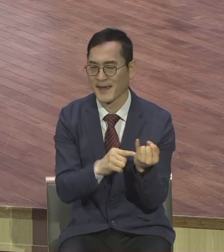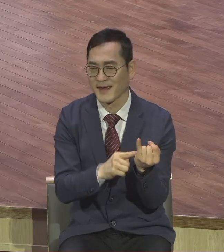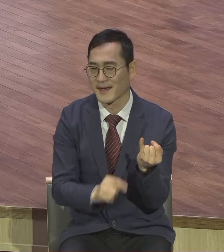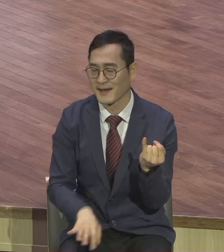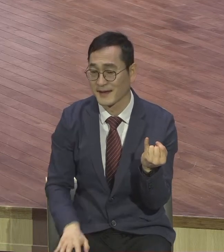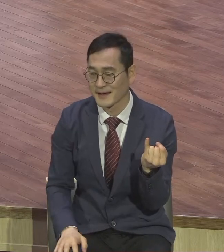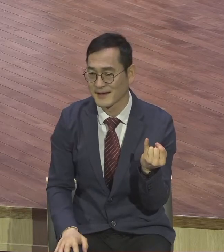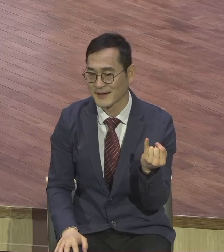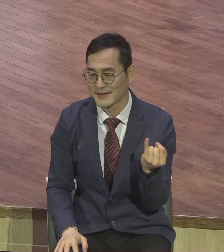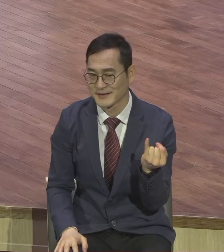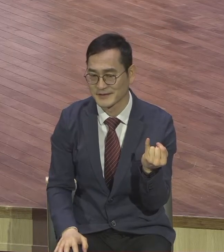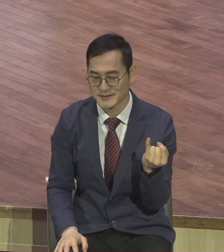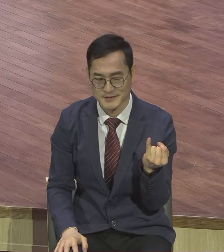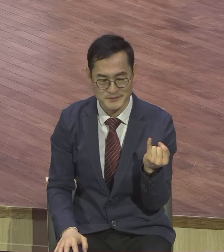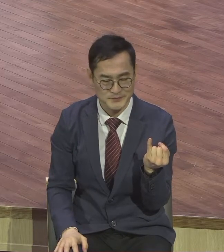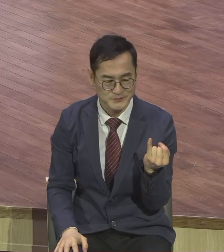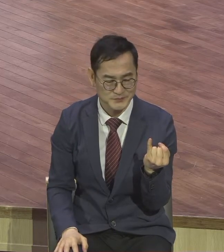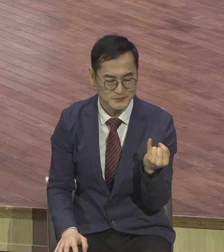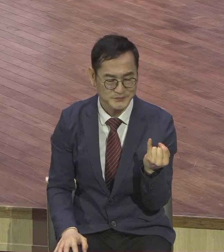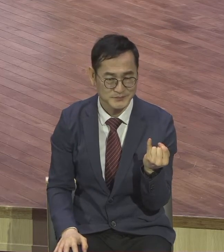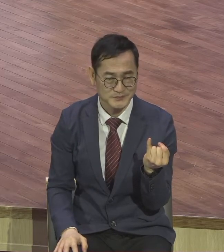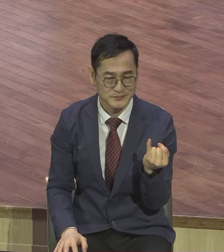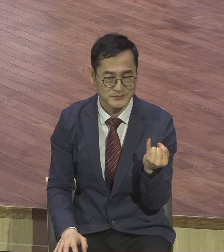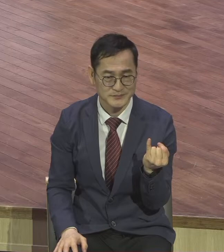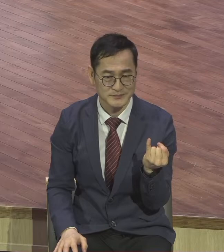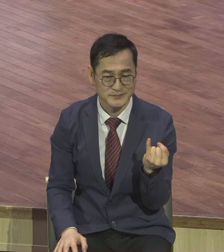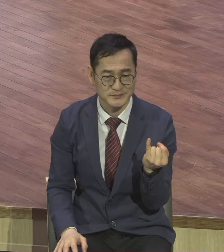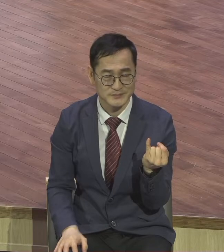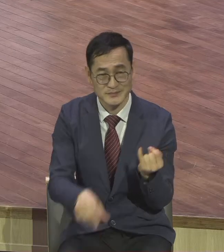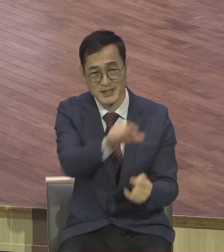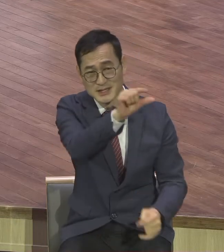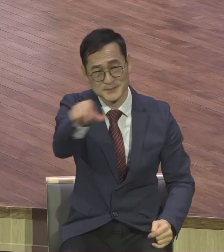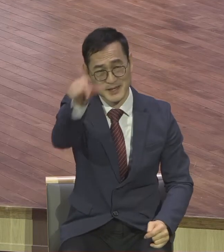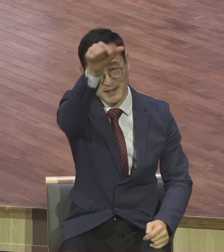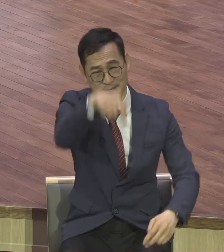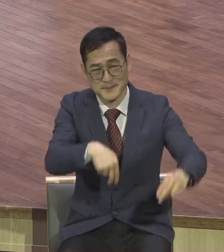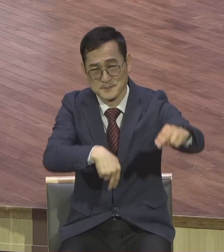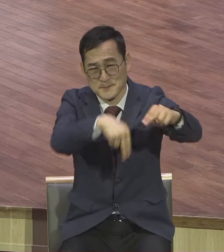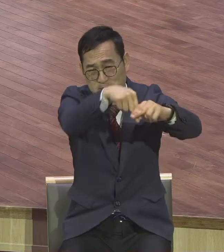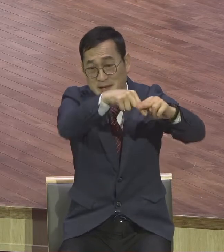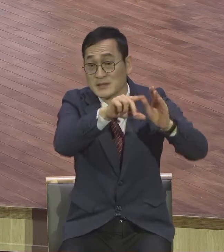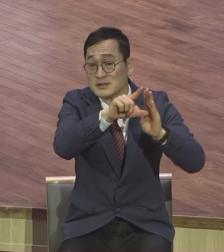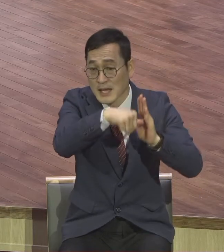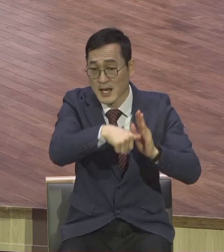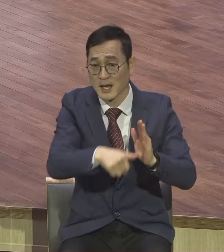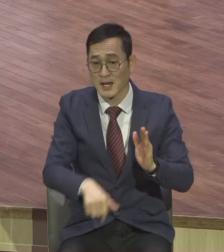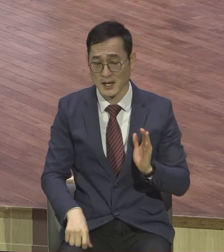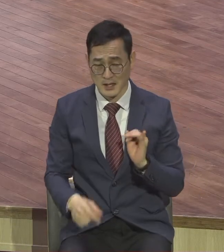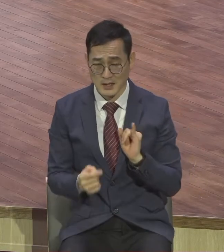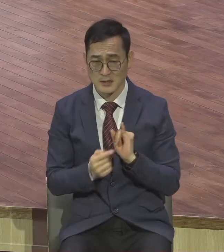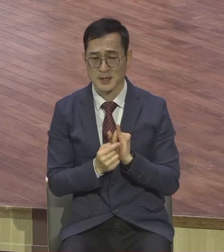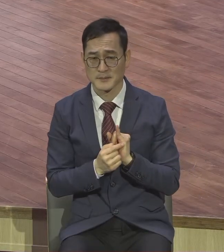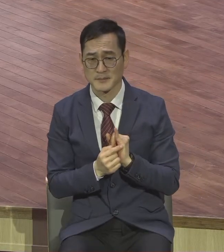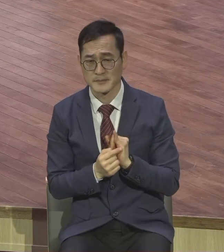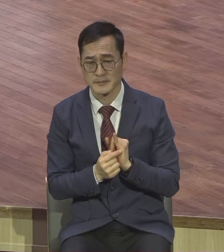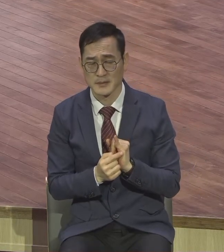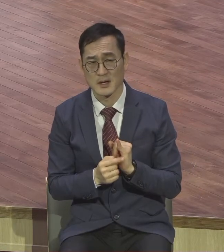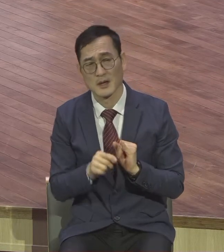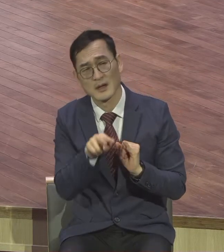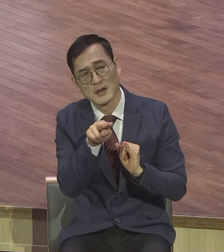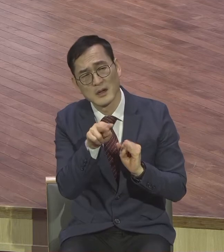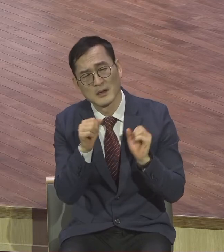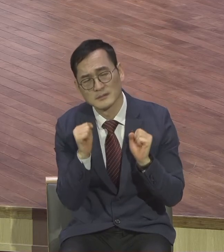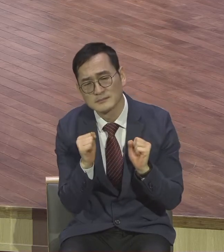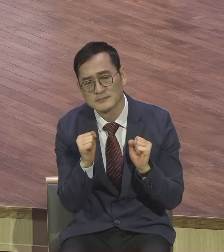55절 56절에 나옵니다 예수님께서 십자가 달렸을 때에 그때의 끝까지 있었던